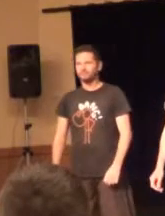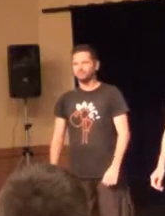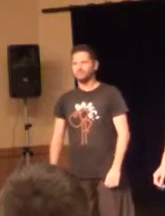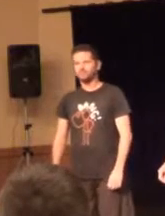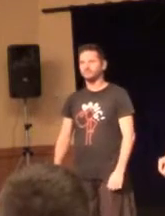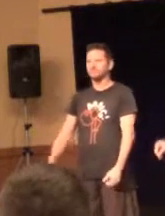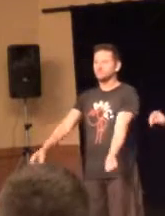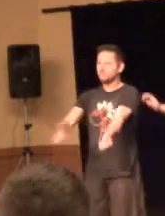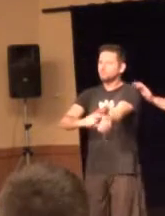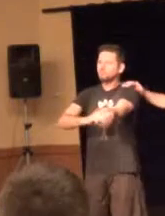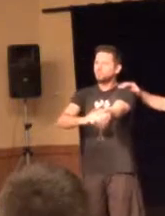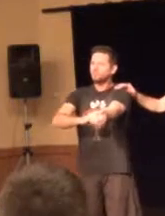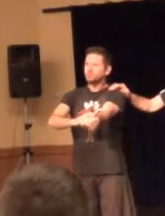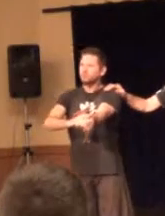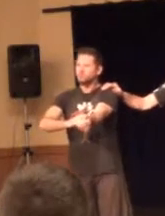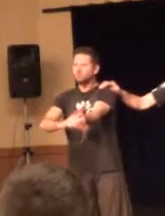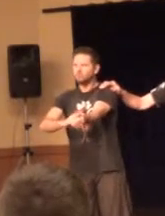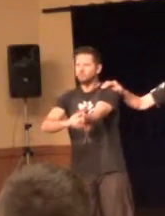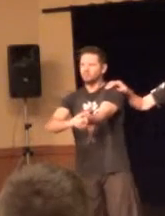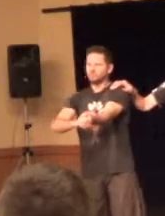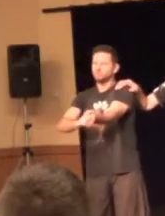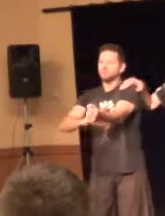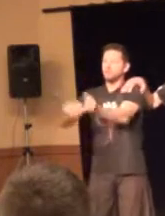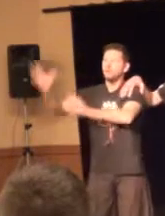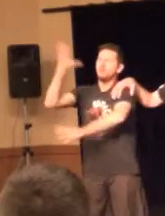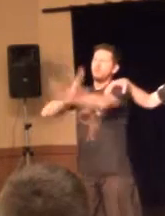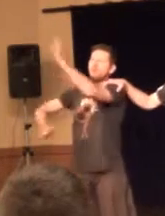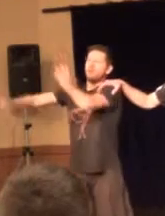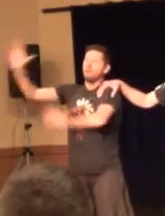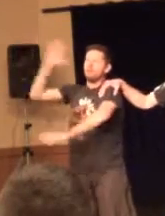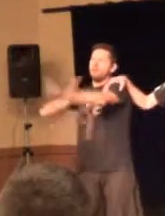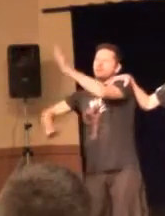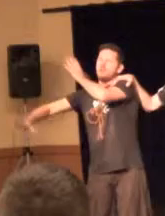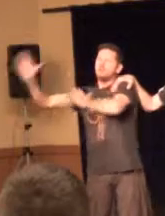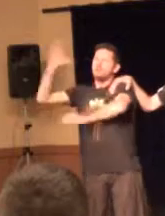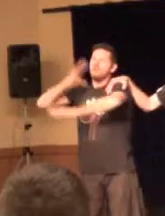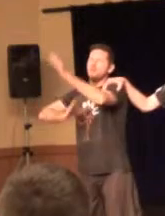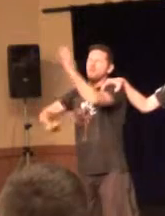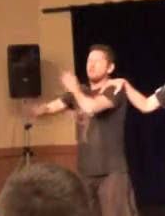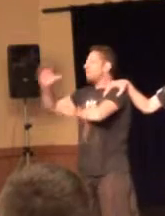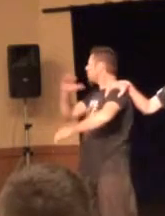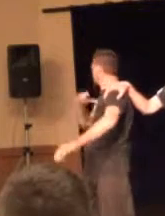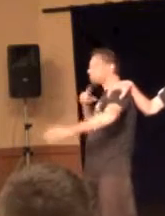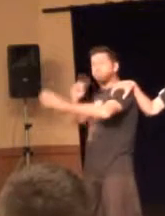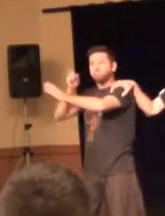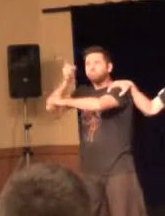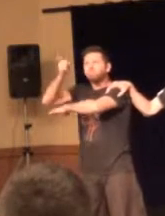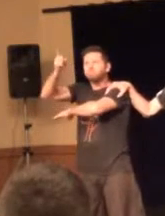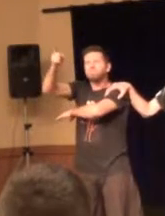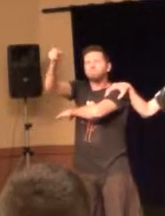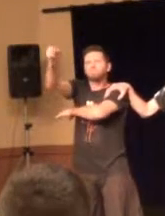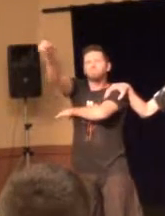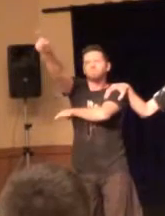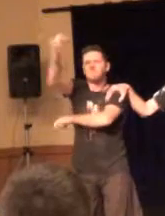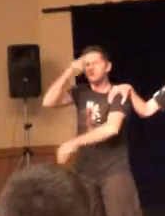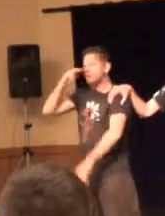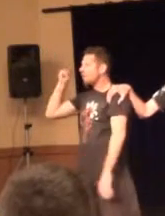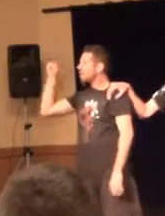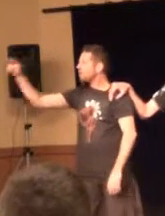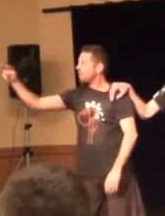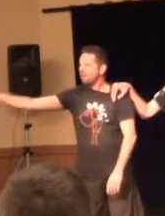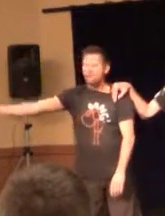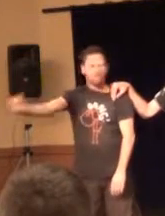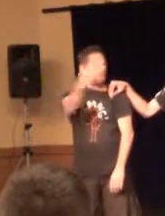Origine, origine, bien avant et pour toujours. Un regard sur le